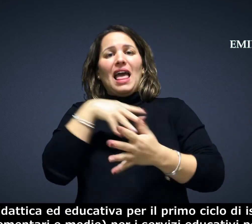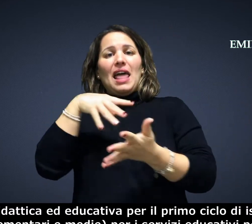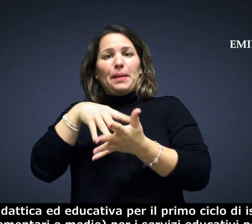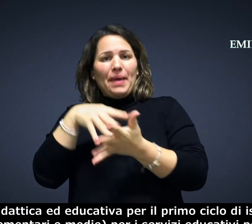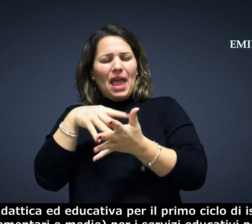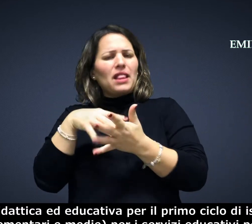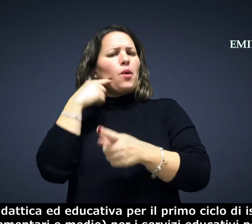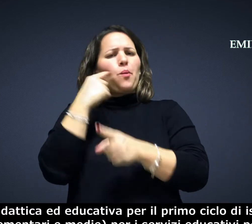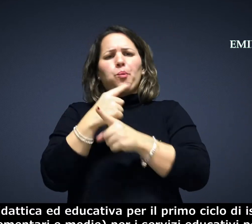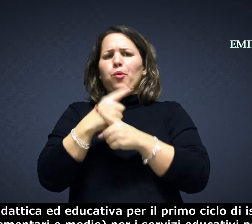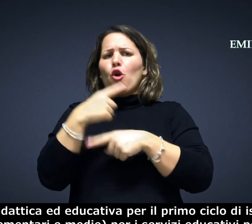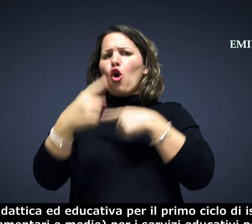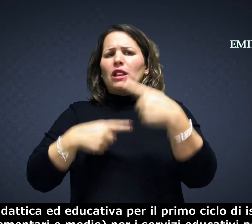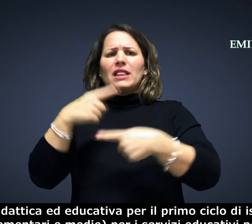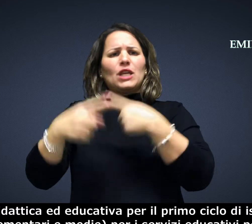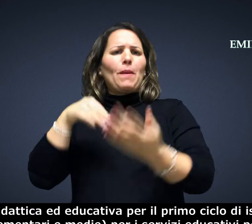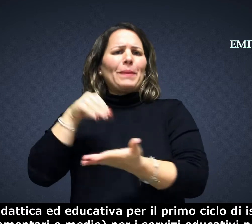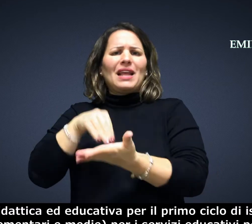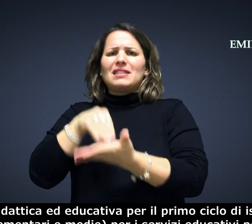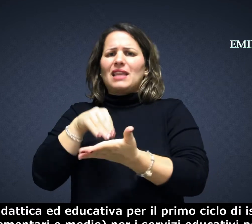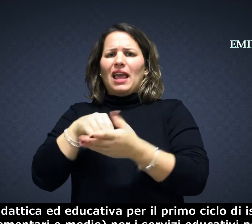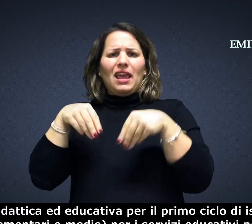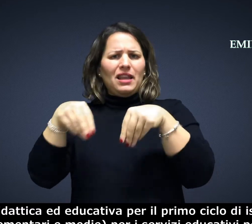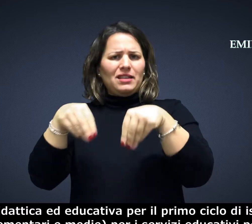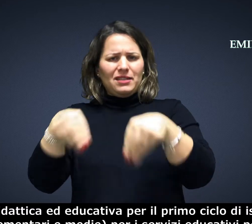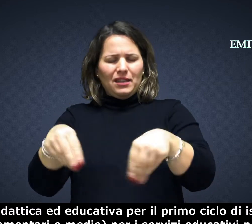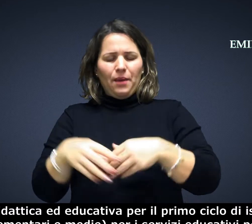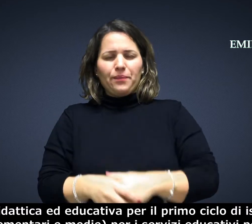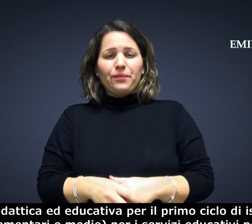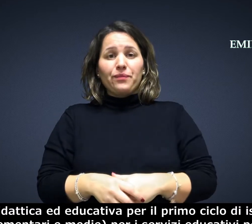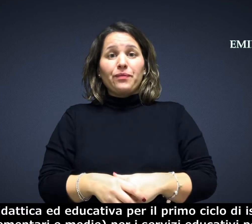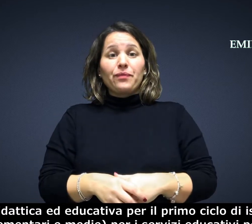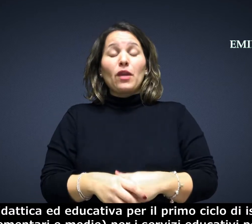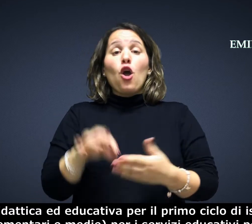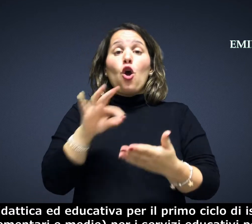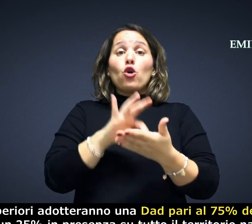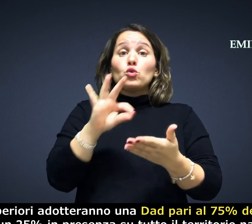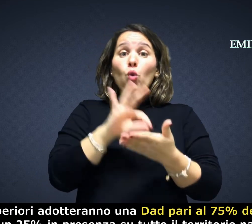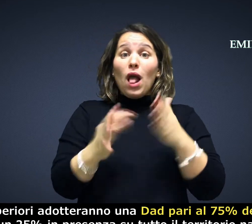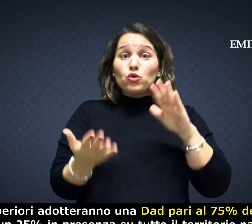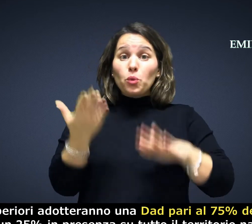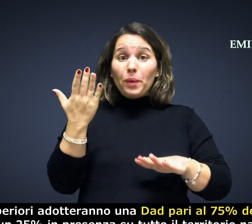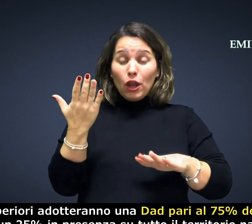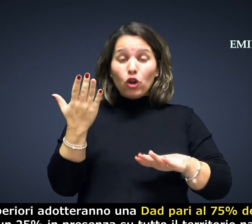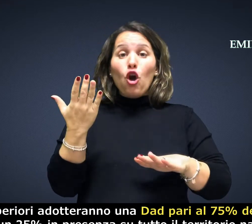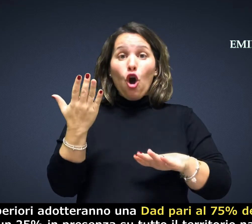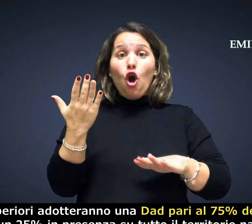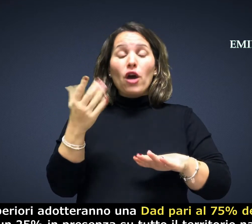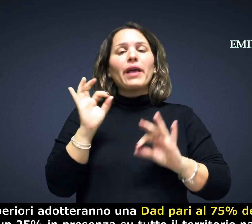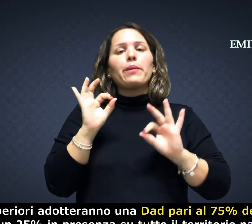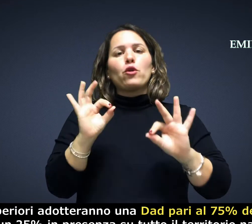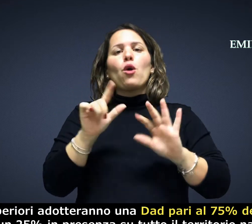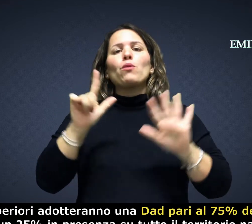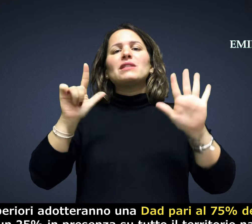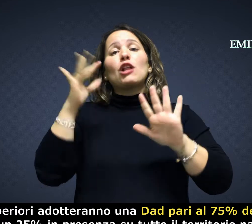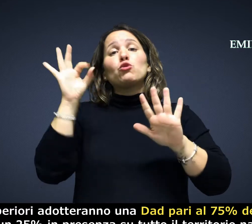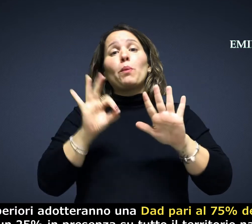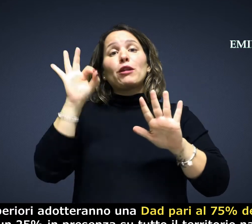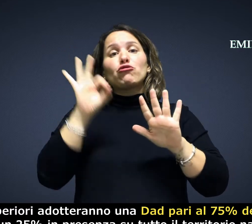l'infanzia, continuerà a svolgersi in presenza. Le scuole superiori adotteranno una didattica a distanza pari al 75%